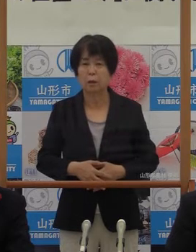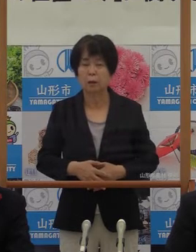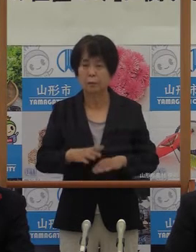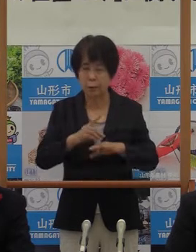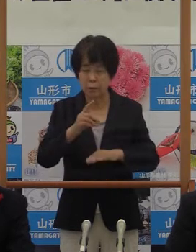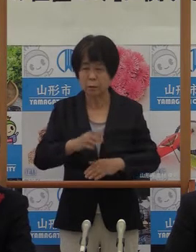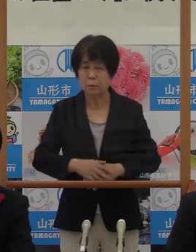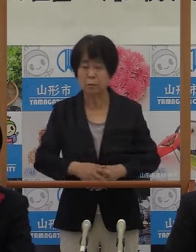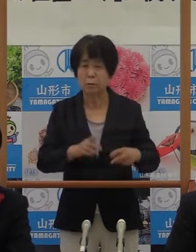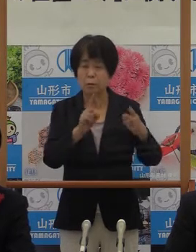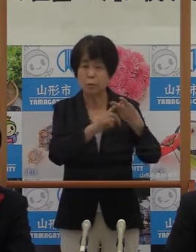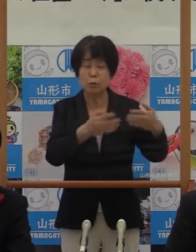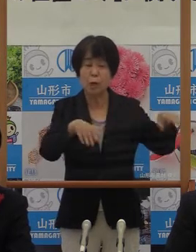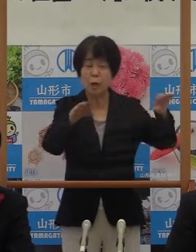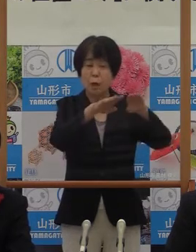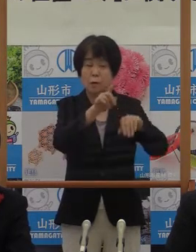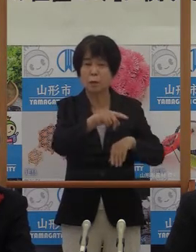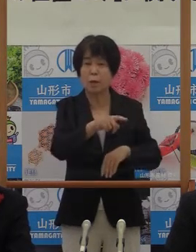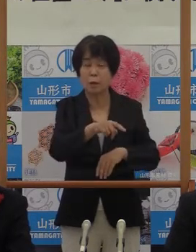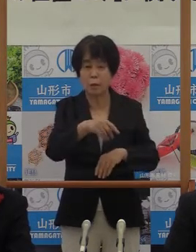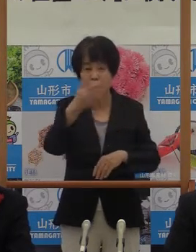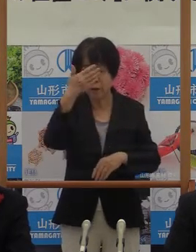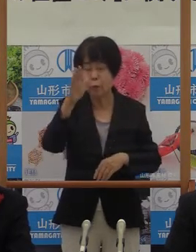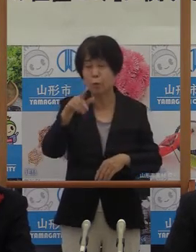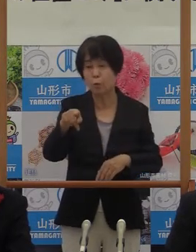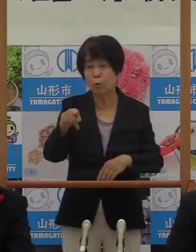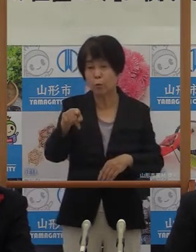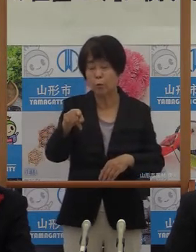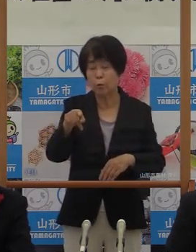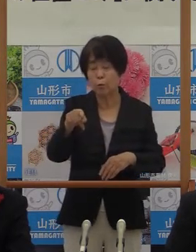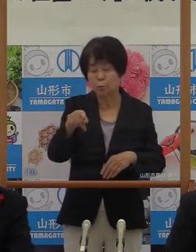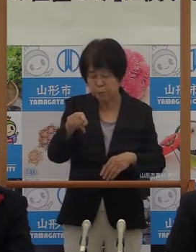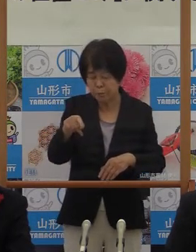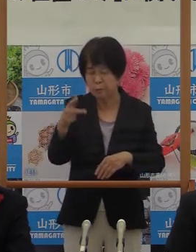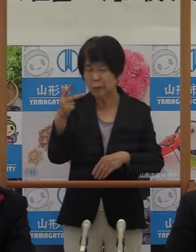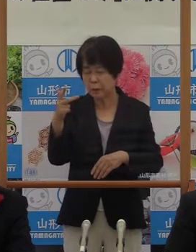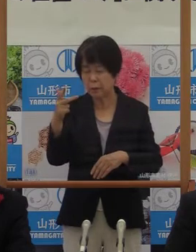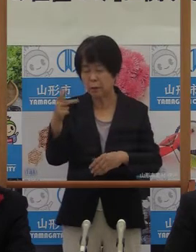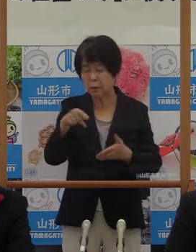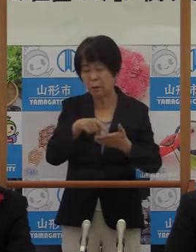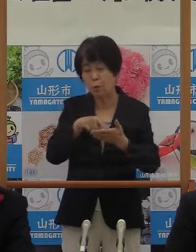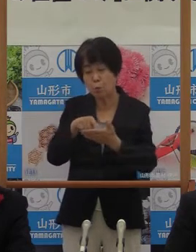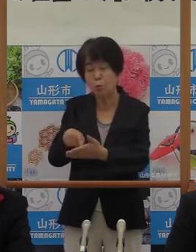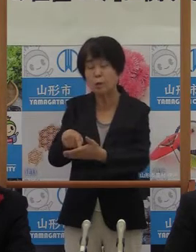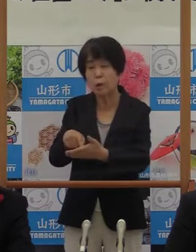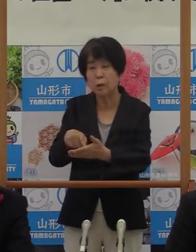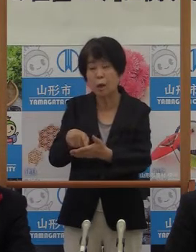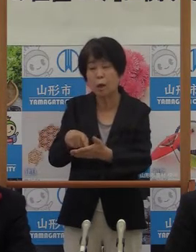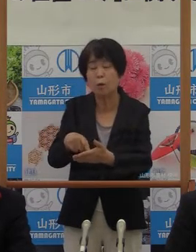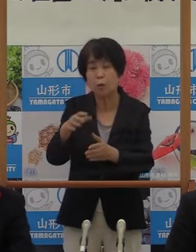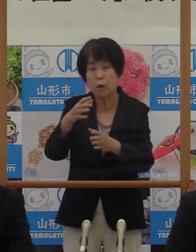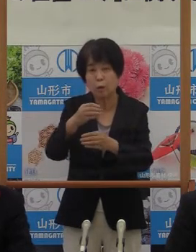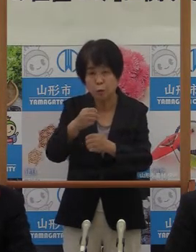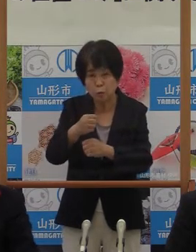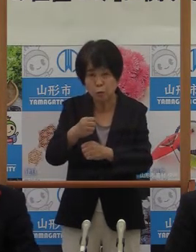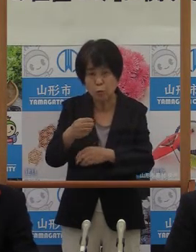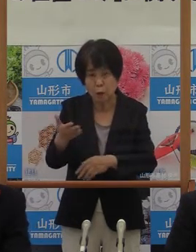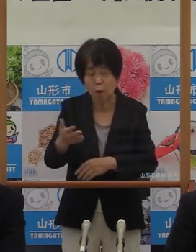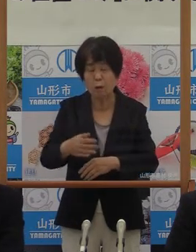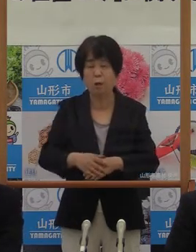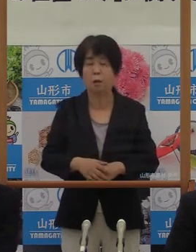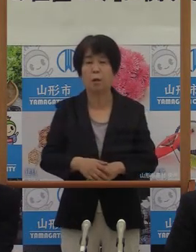ず自動車館さんがその寄付を申し出たこの時期というのはいつなのかということです